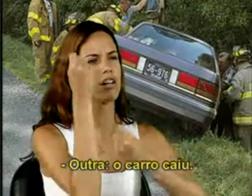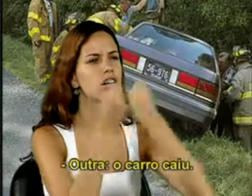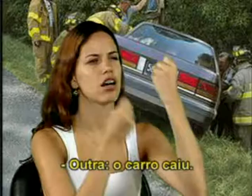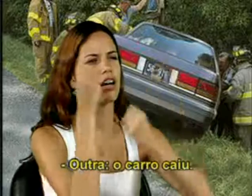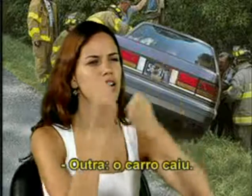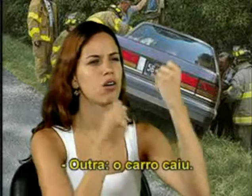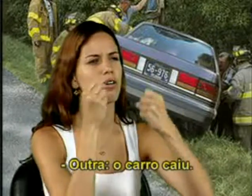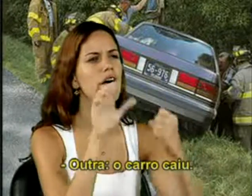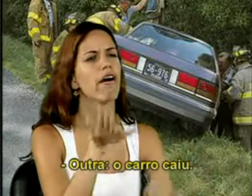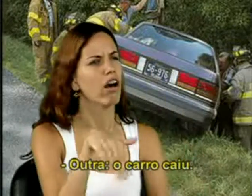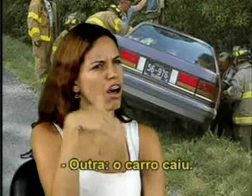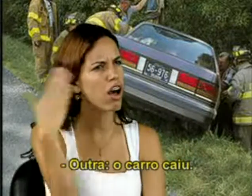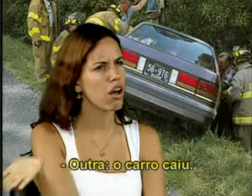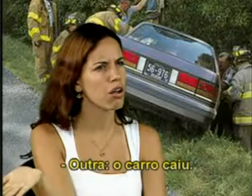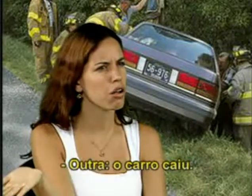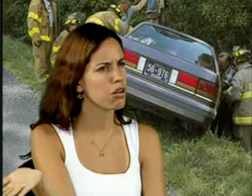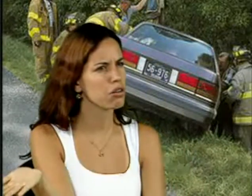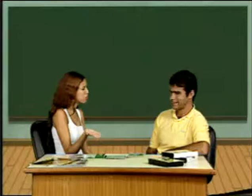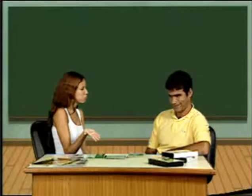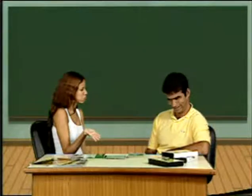Outra. O carro caiu.